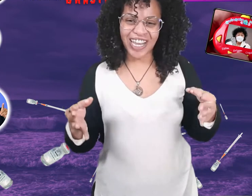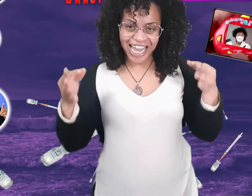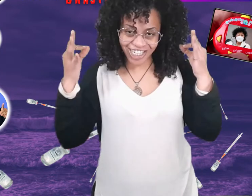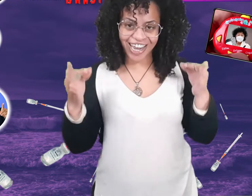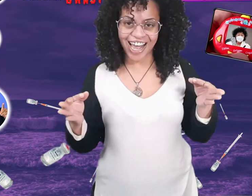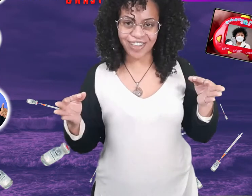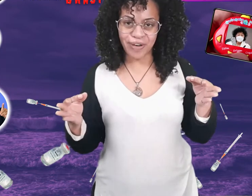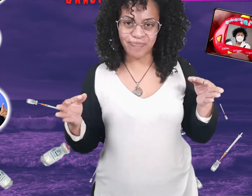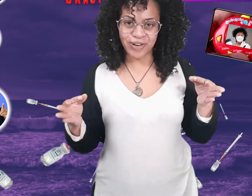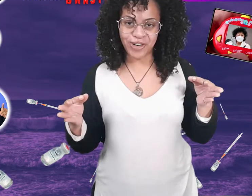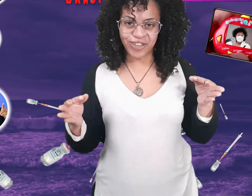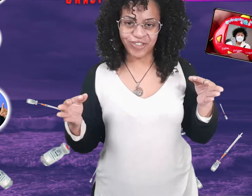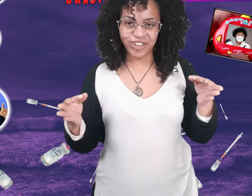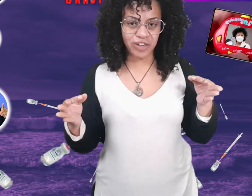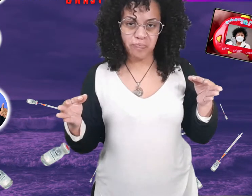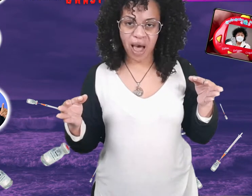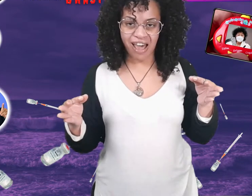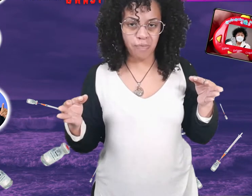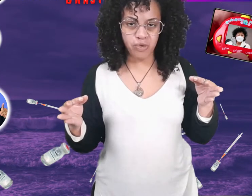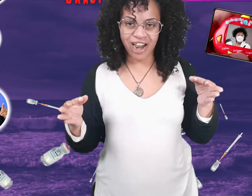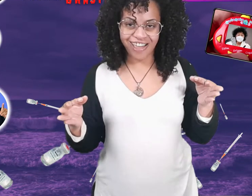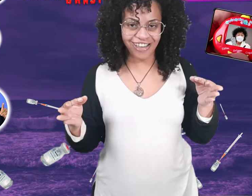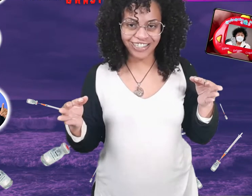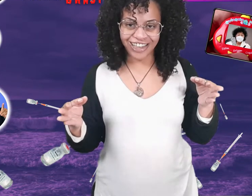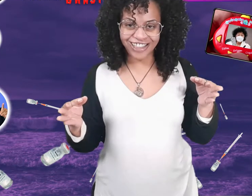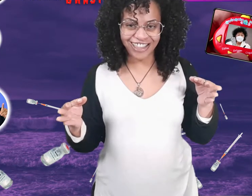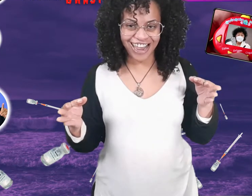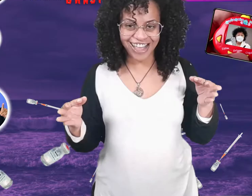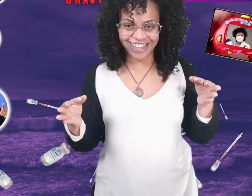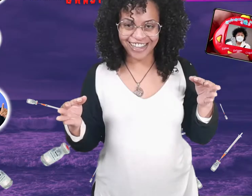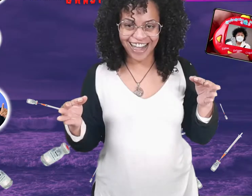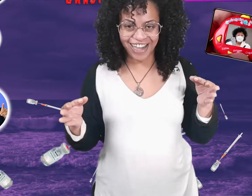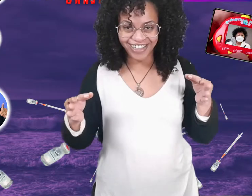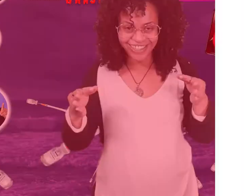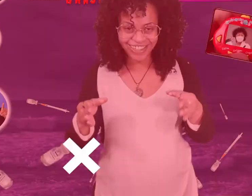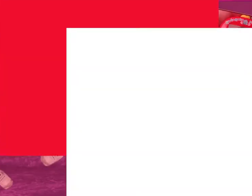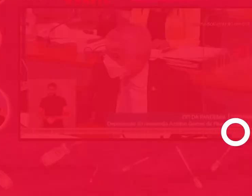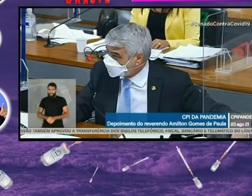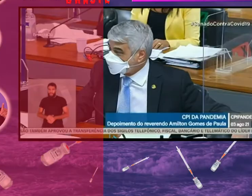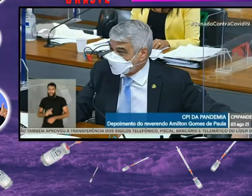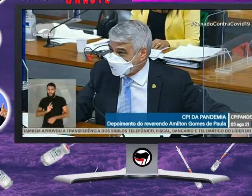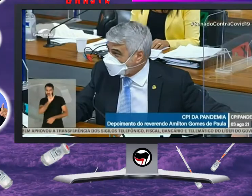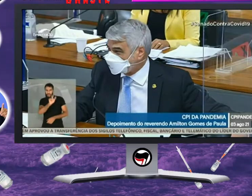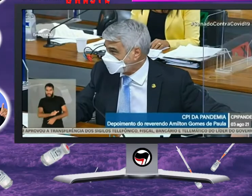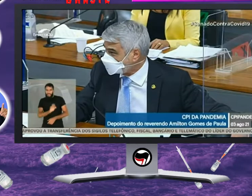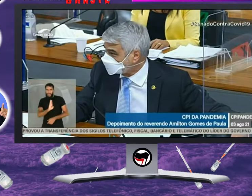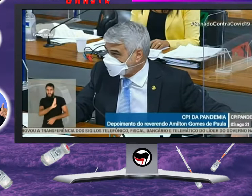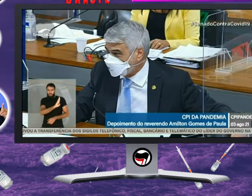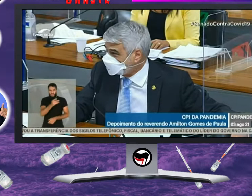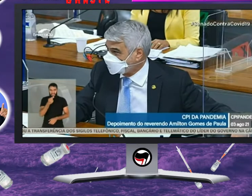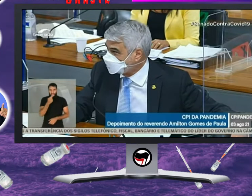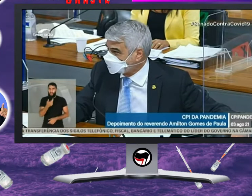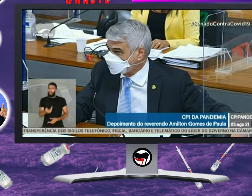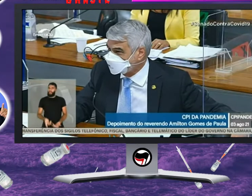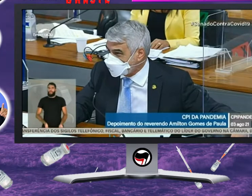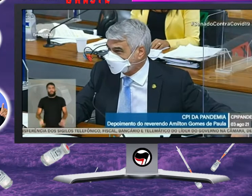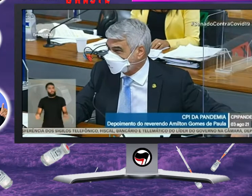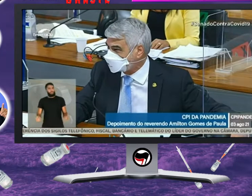tá lascado, meu povo! E não para por aí essa treta! Brasil! Big Brother tá lascado, com um governo desse, tá lascado. E